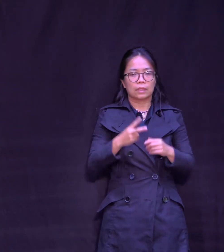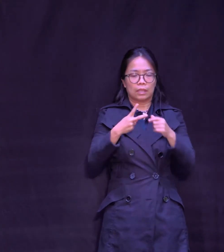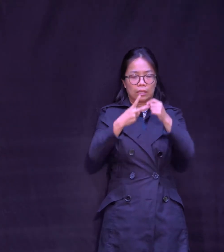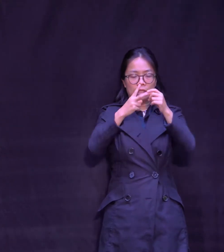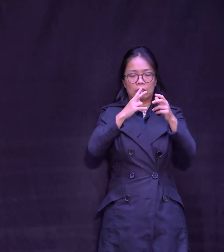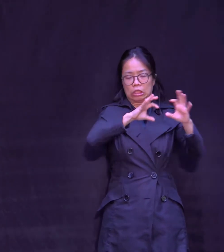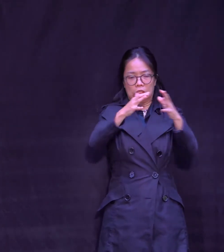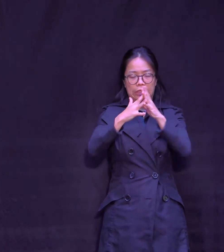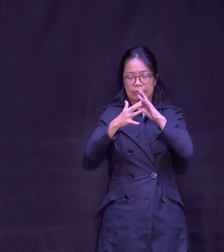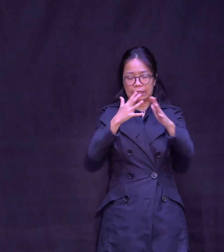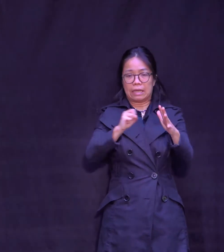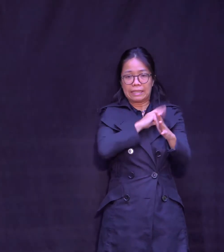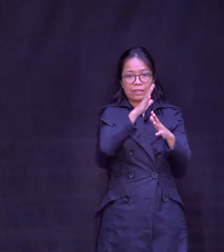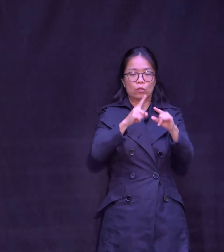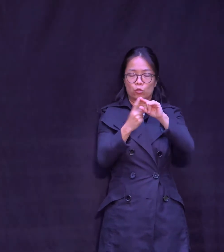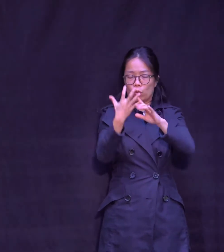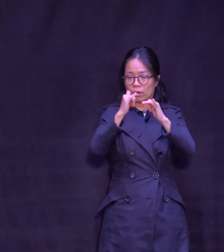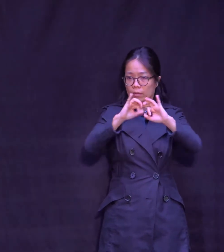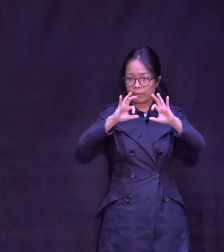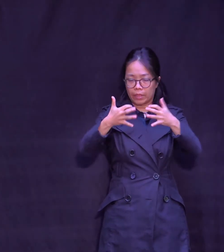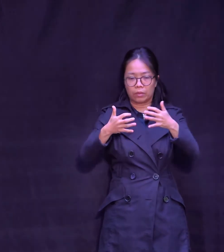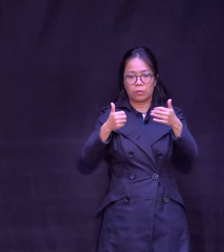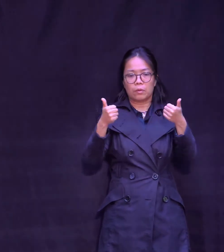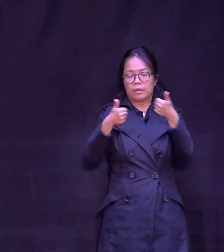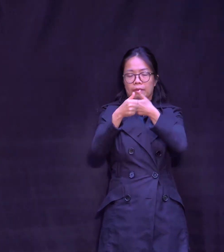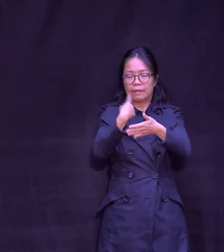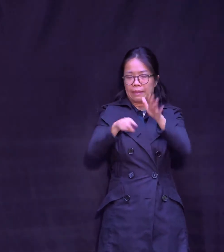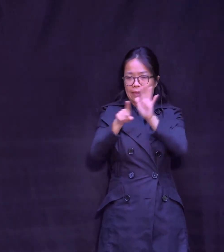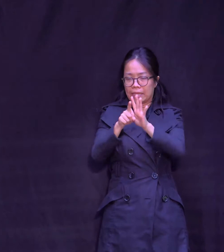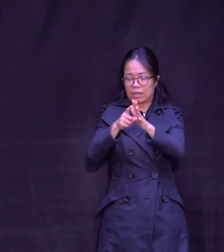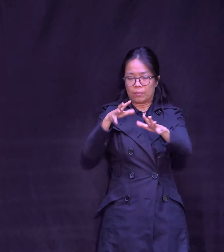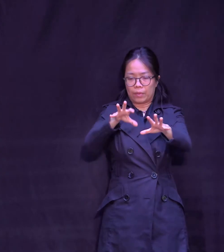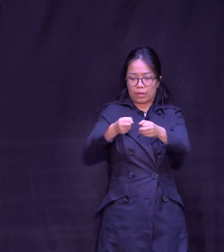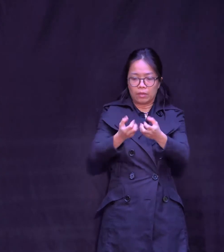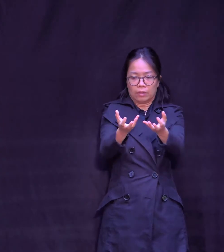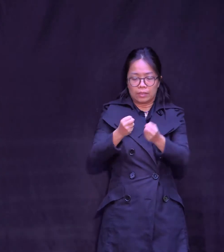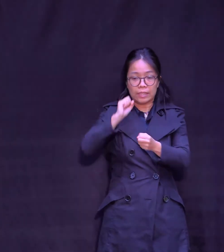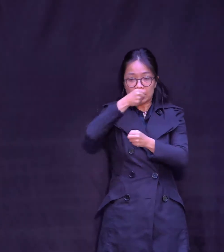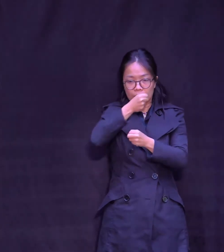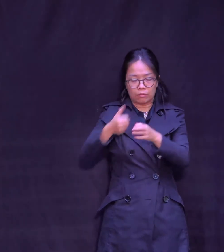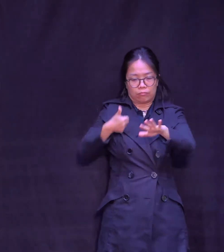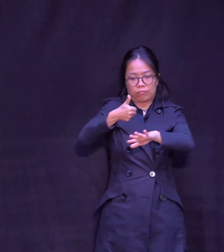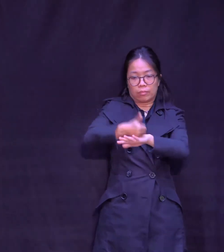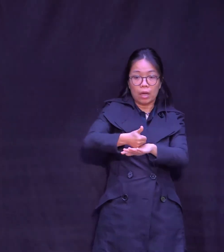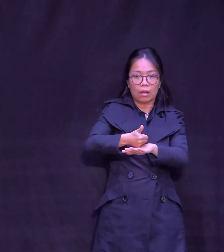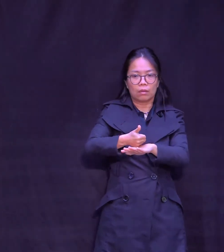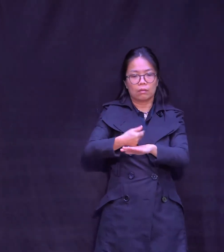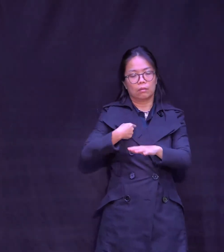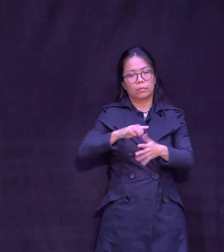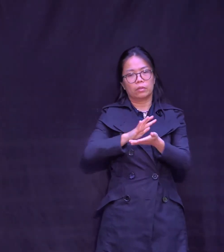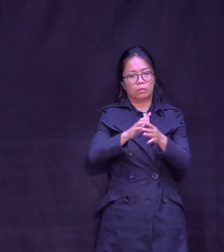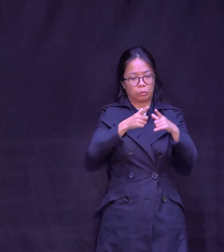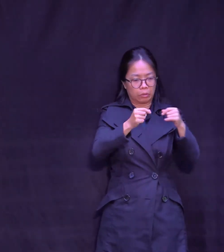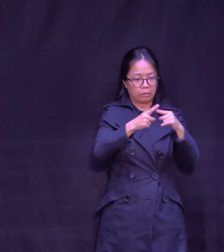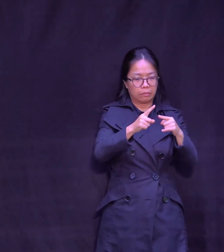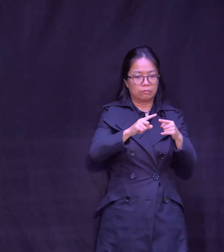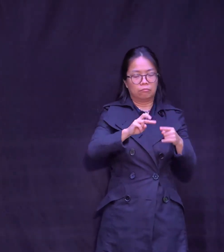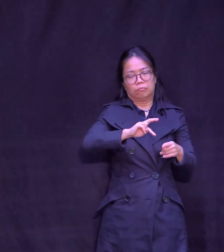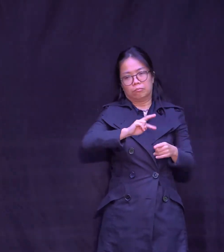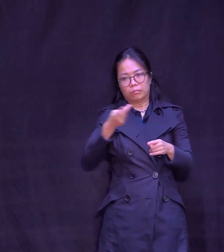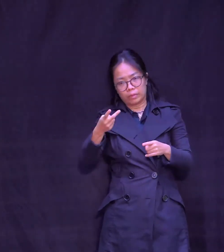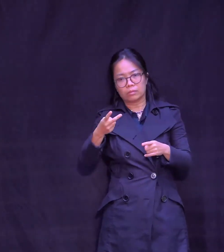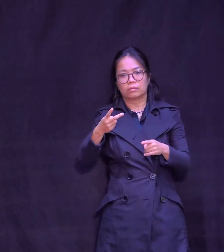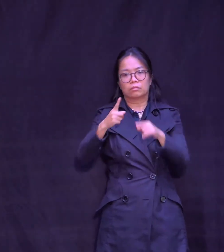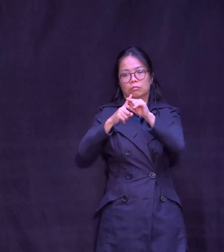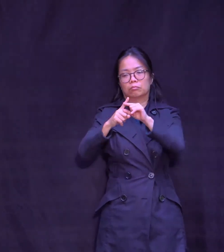束，中华民国代表民军接收台湾进行统治，咱个对日本人就变